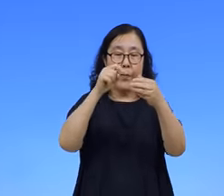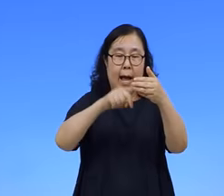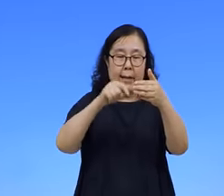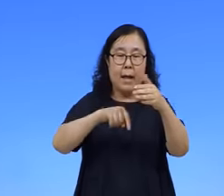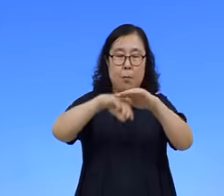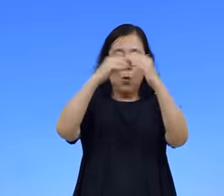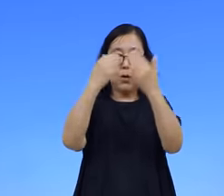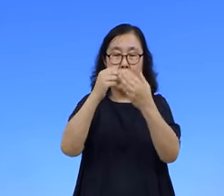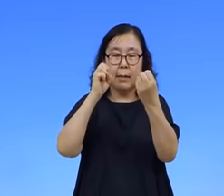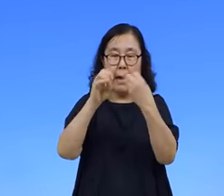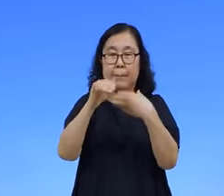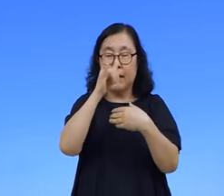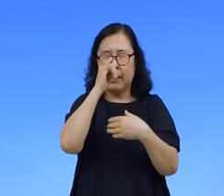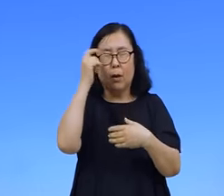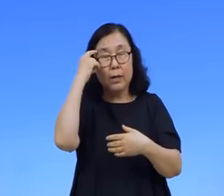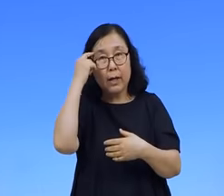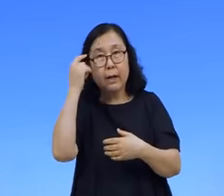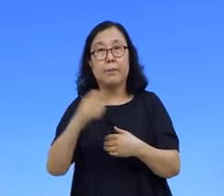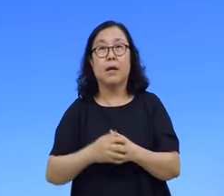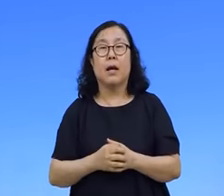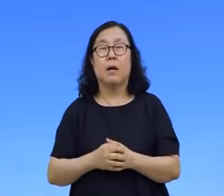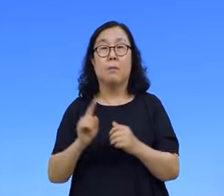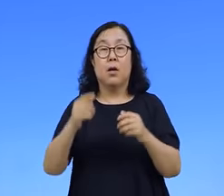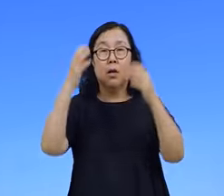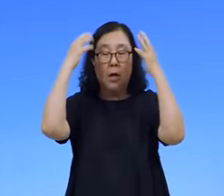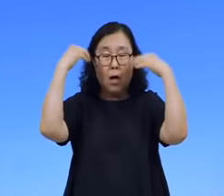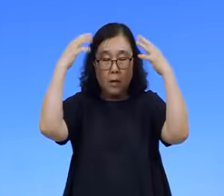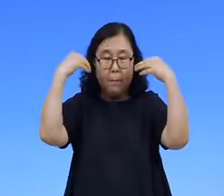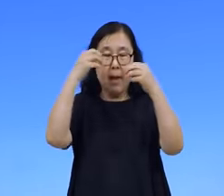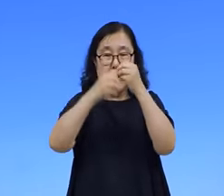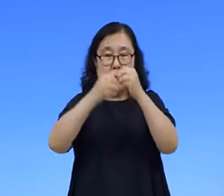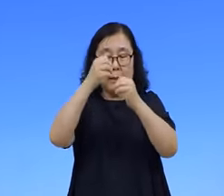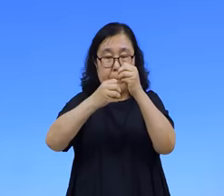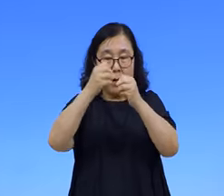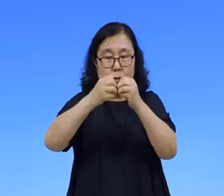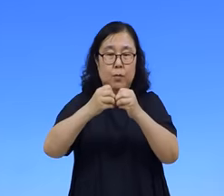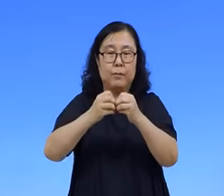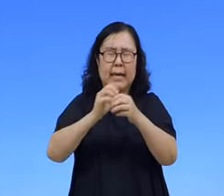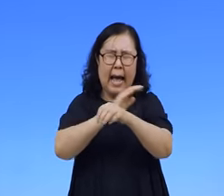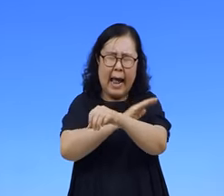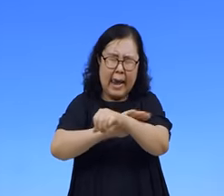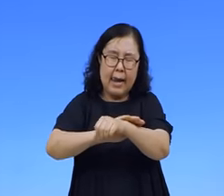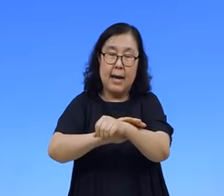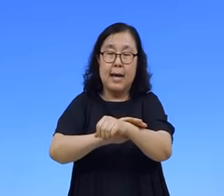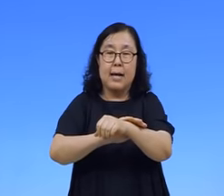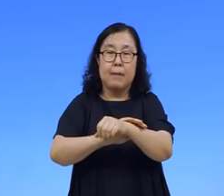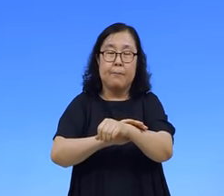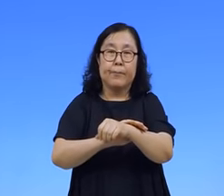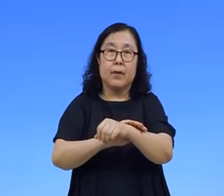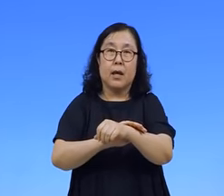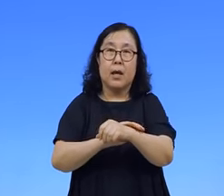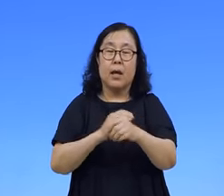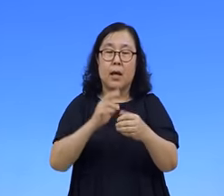그 모든 답이 다 있다 생각합니다. 여러분 이번 여름에 한번 시편을 천천히 읽어보세요.